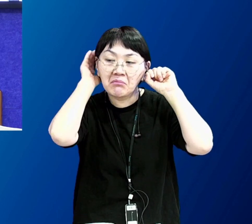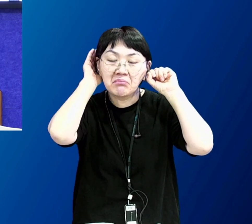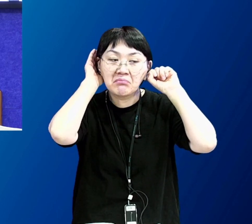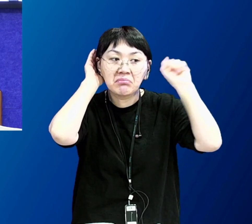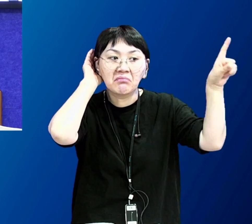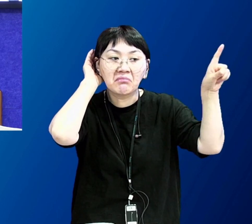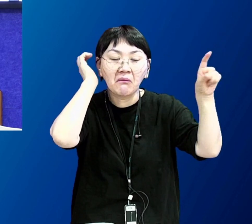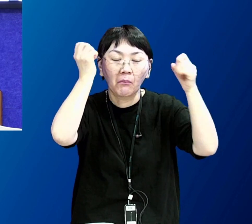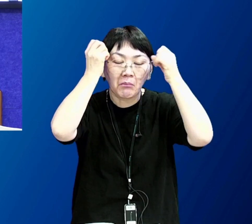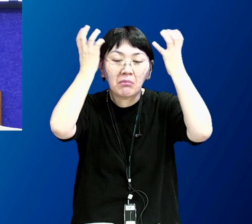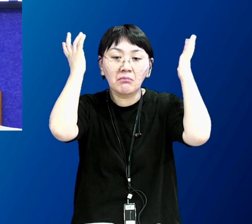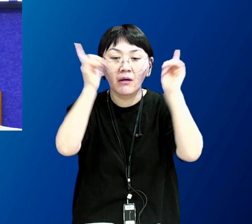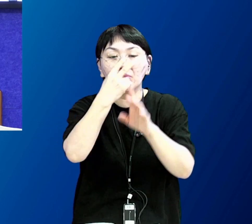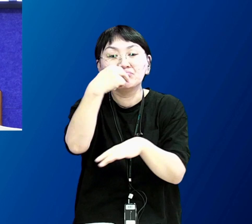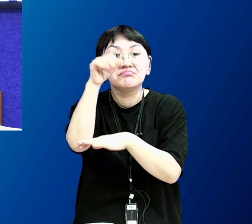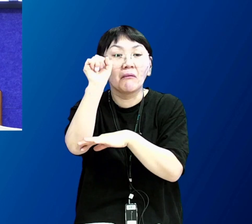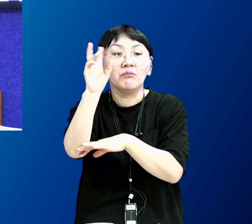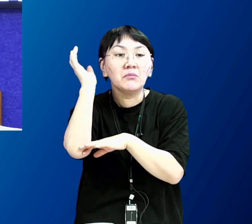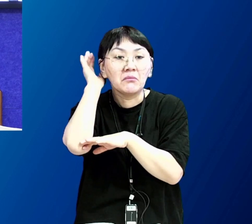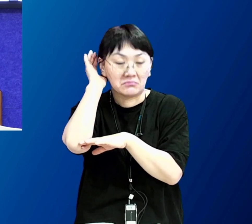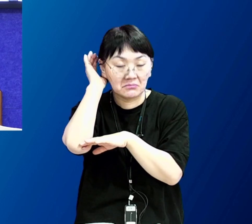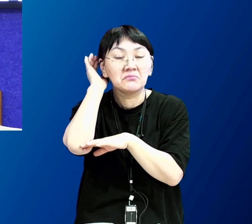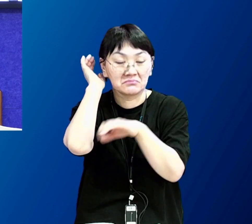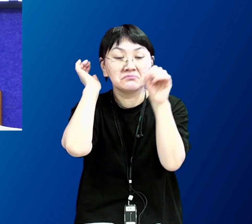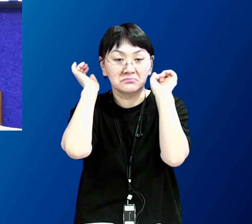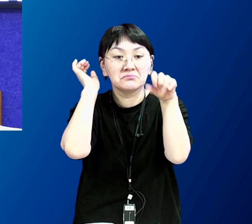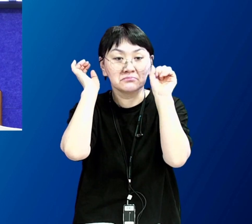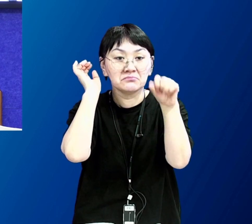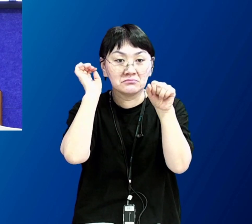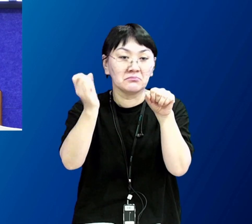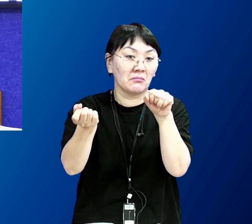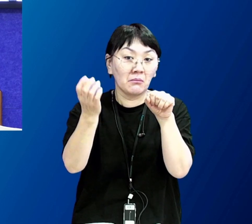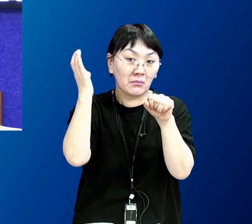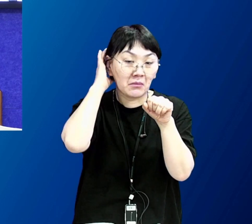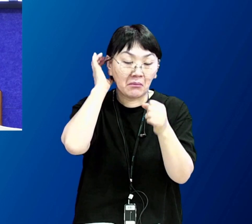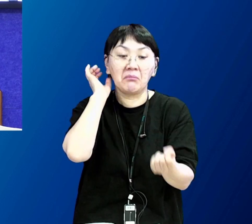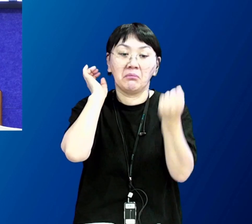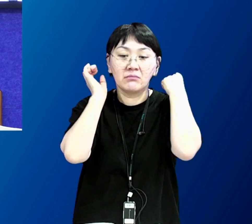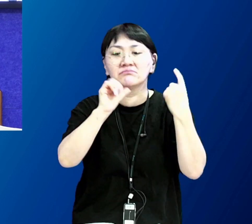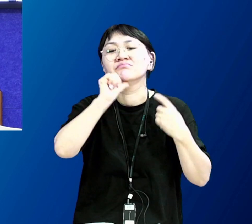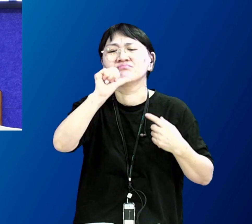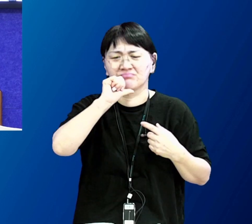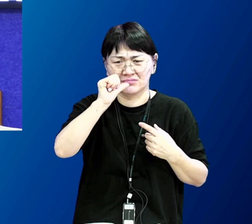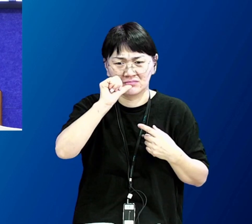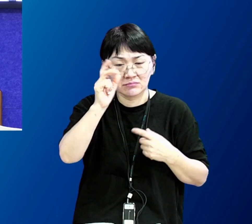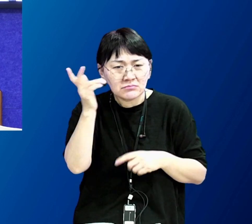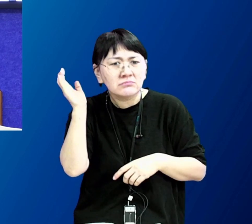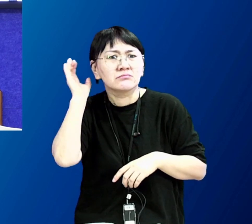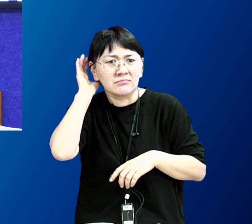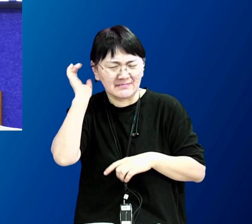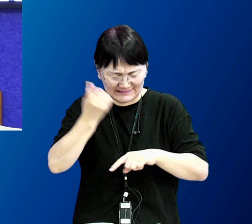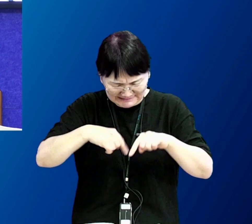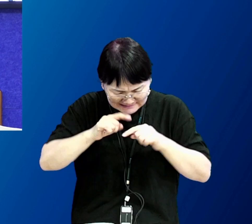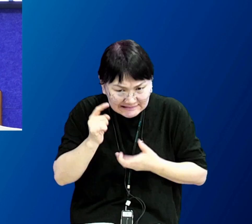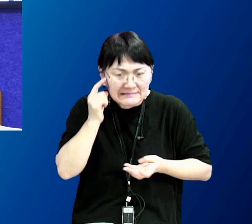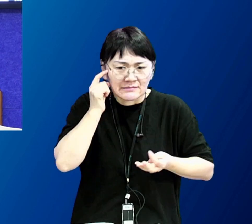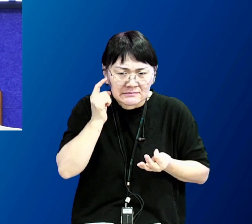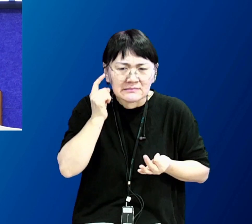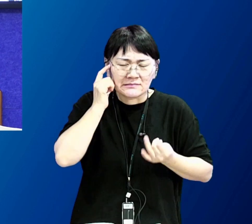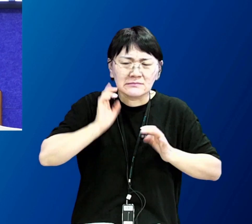өнгөрөөгд мартагчад болж болохгүй. Бид өхөн тэр сонсон үгэ дахин дахин сананга тэр